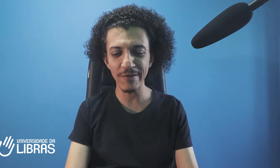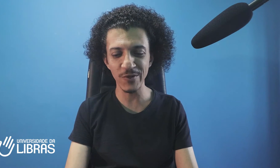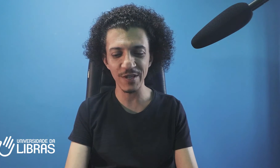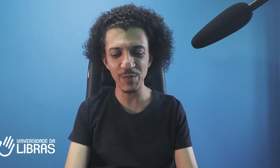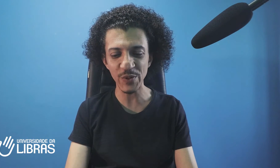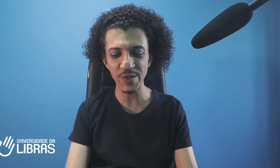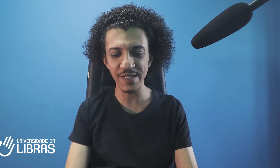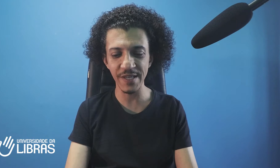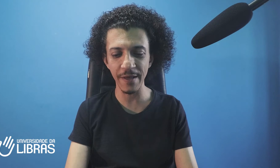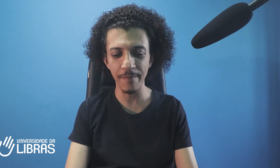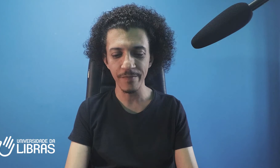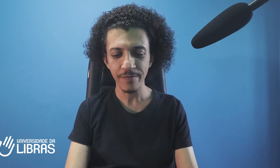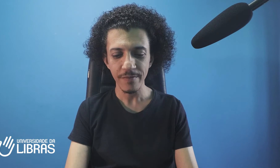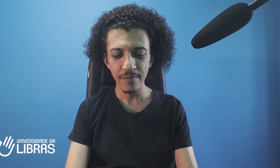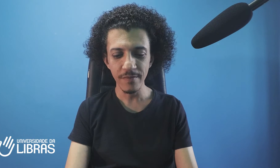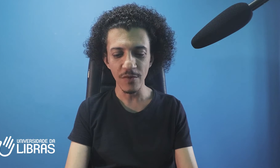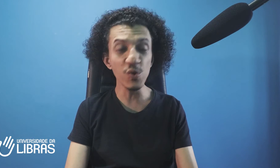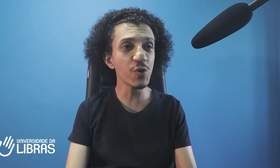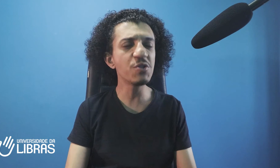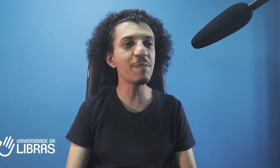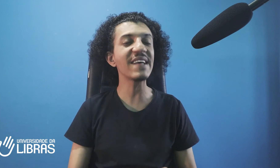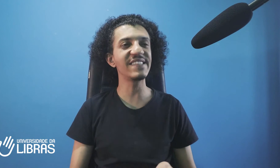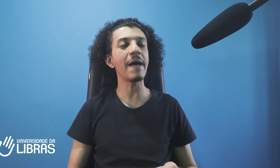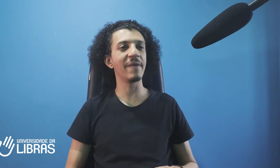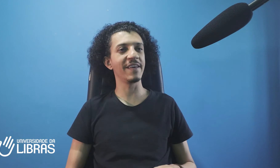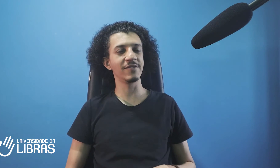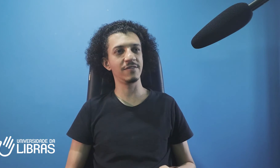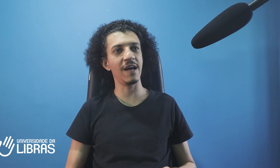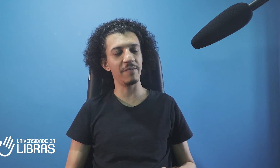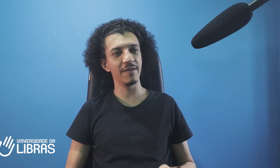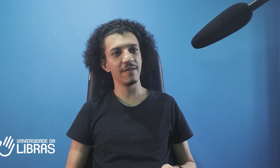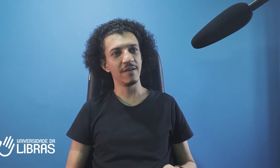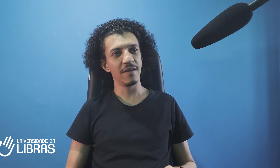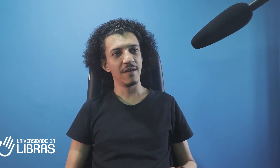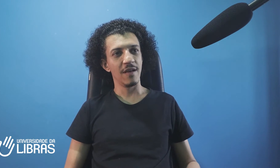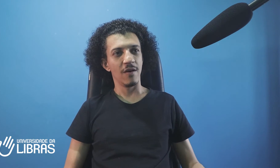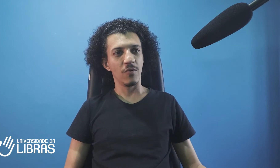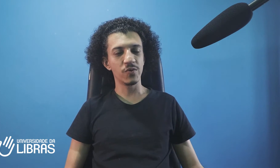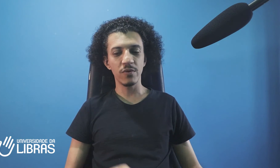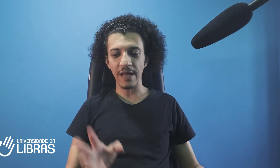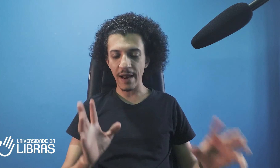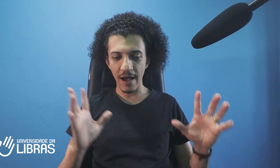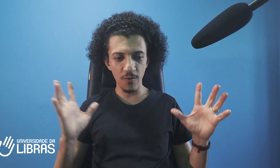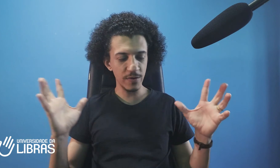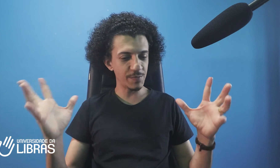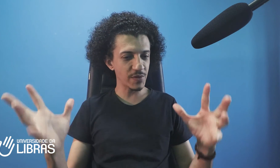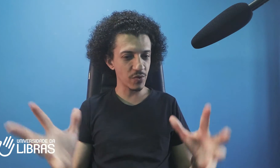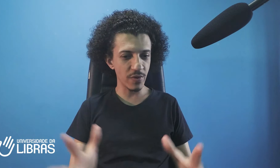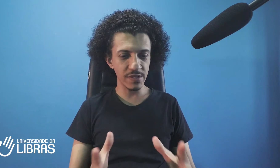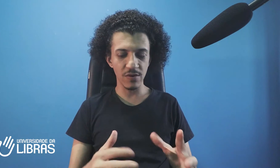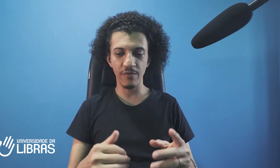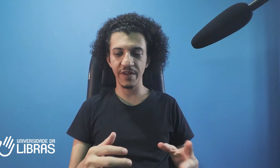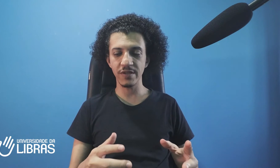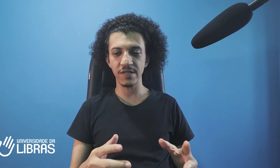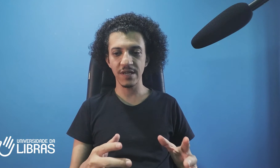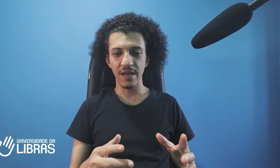estar perto de outras pessoas assim os outros percebem isso sabe os tudo tá lá com outras pessoas ouvintes